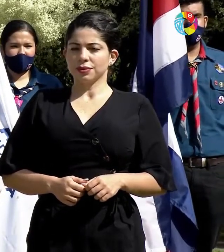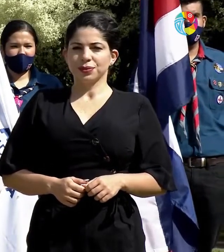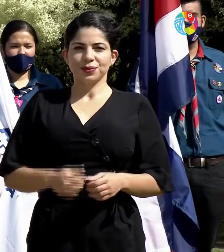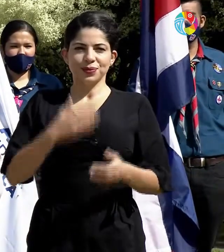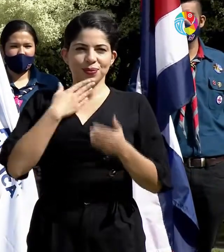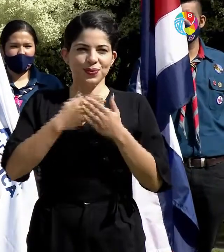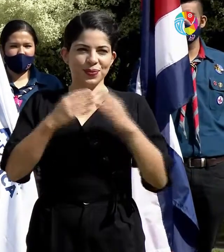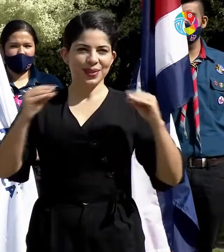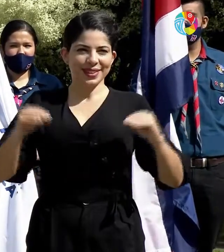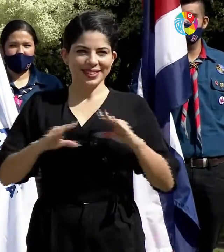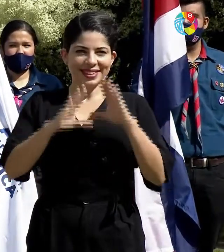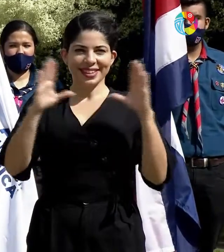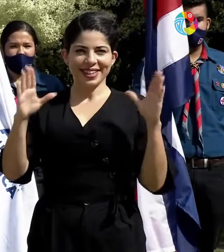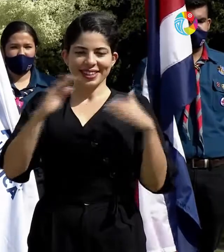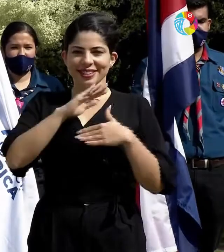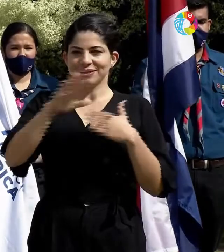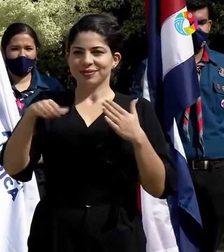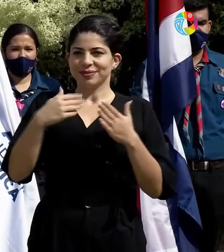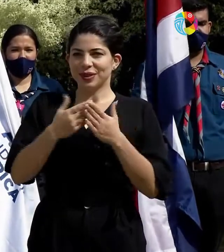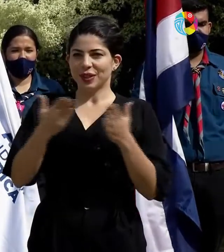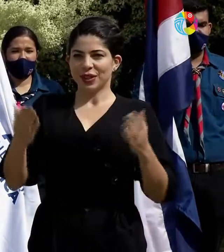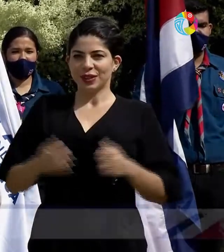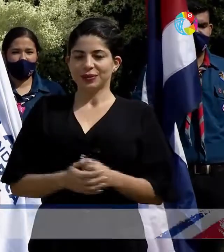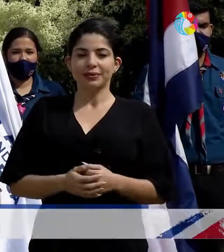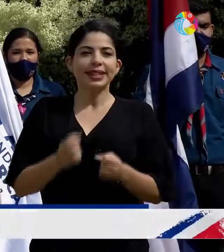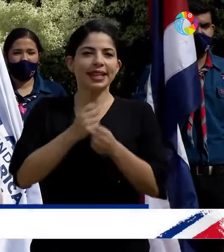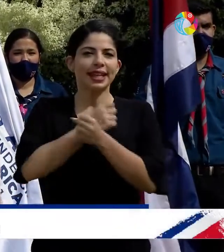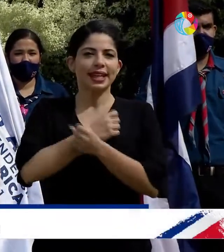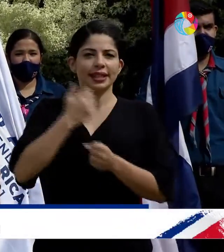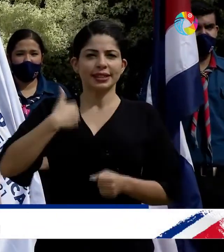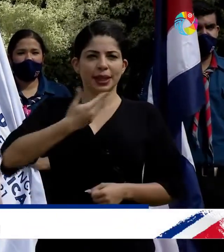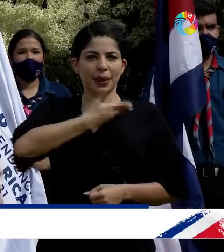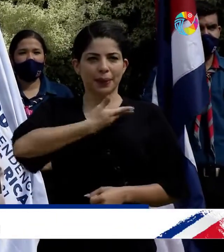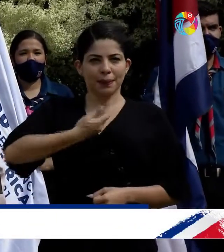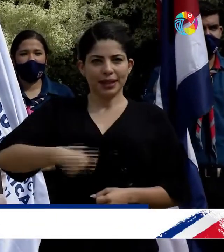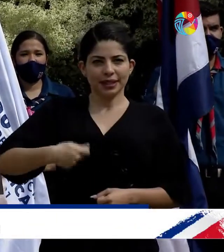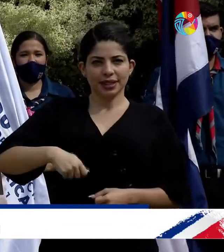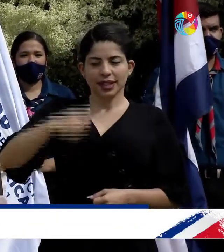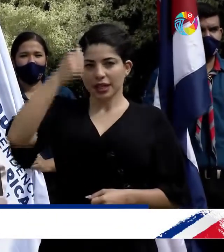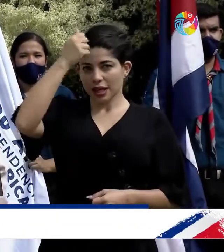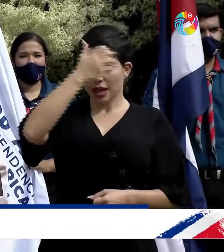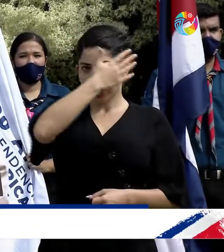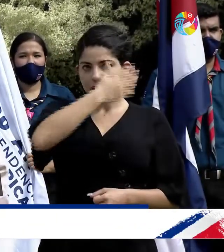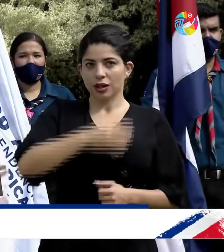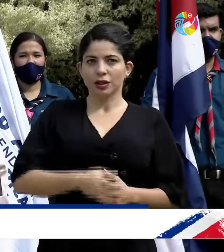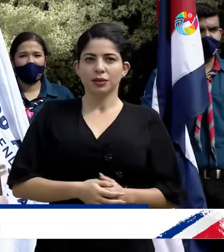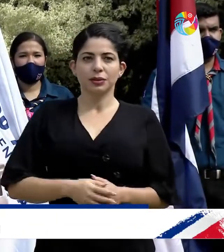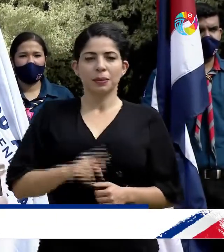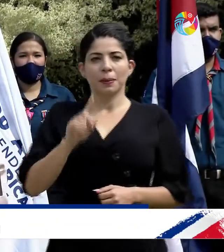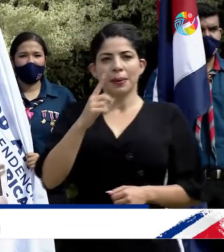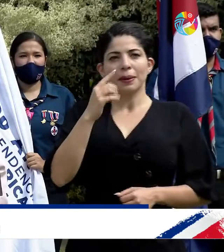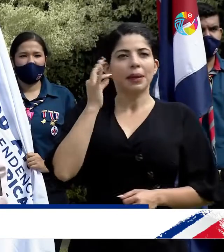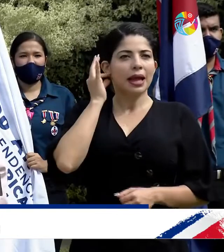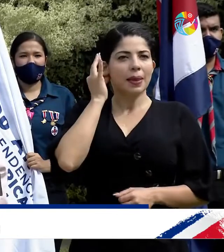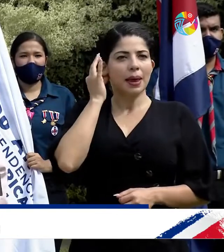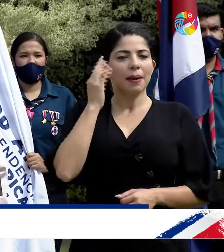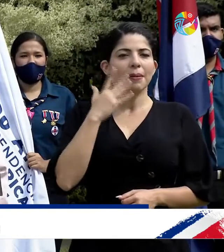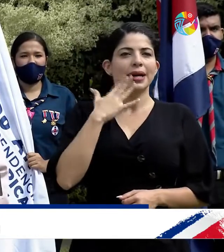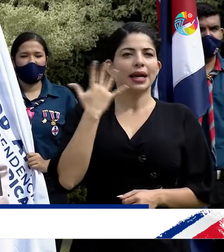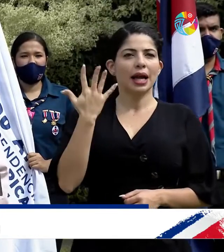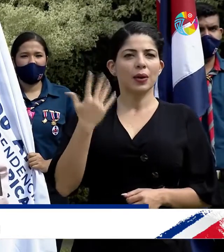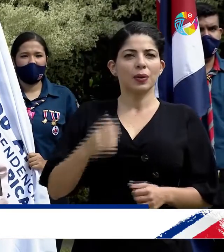Muy buenos días para todos y todas. Estimado señor presidente Carlos Alvarado, querida primera dama Claudia